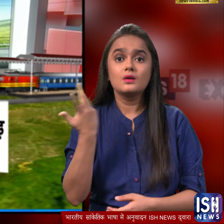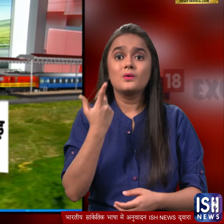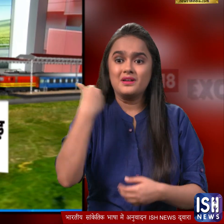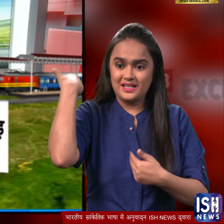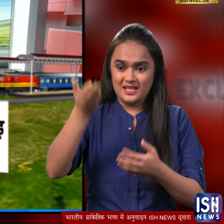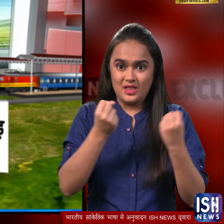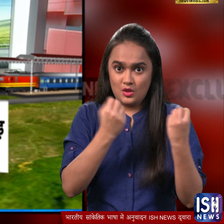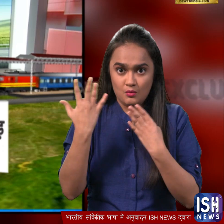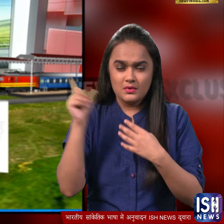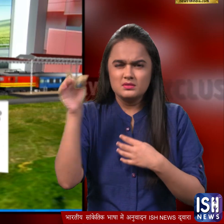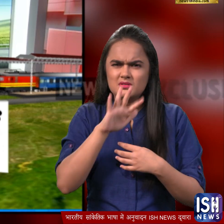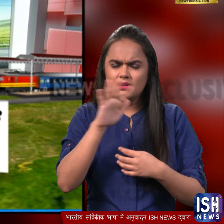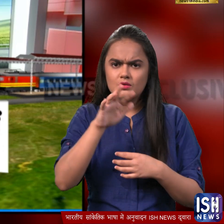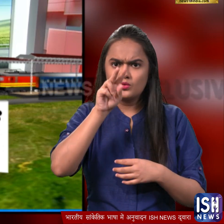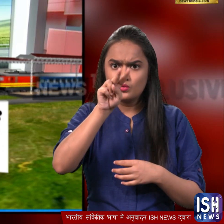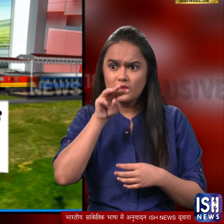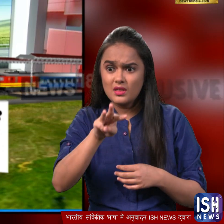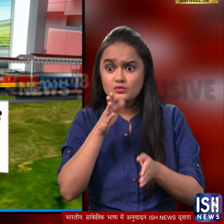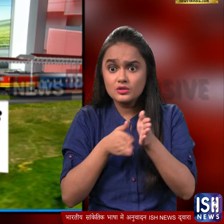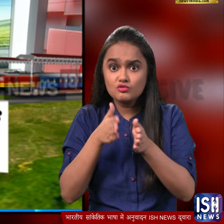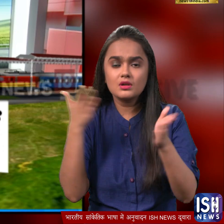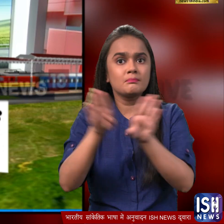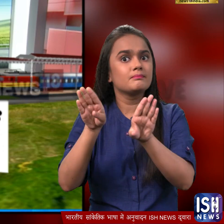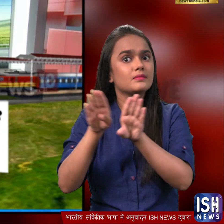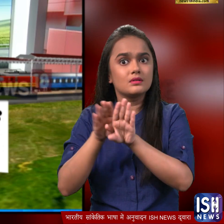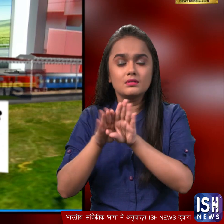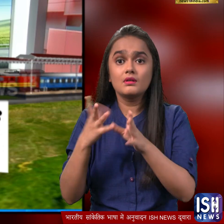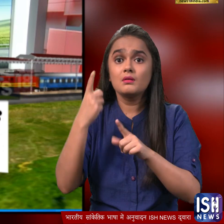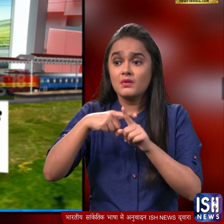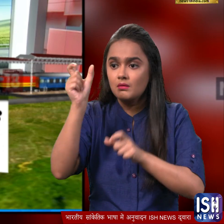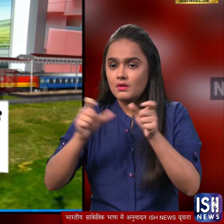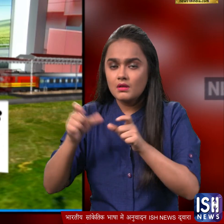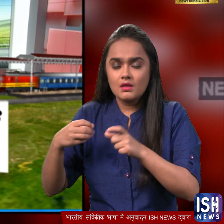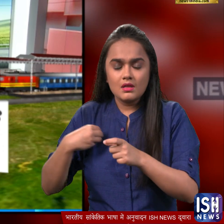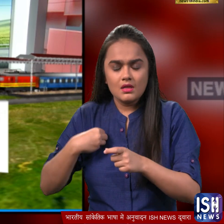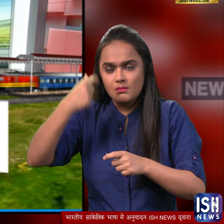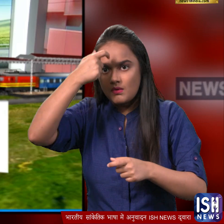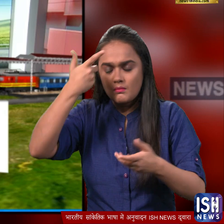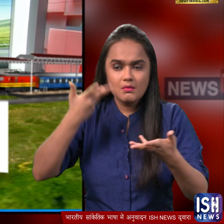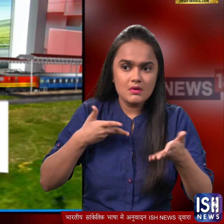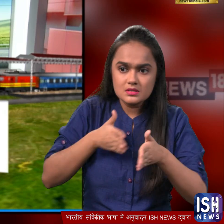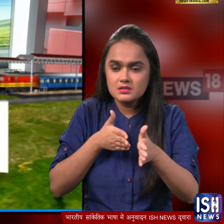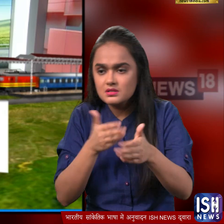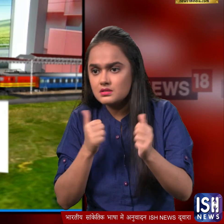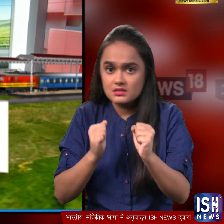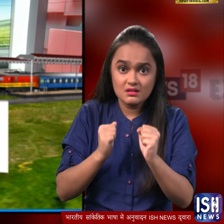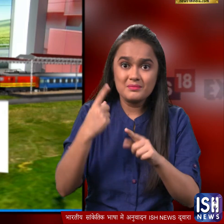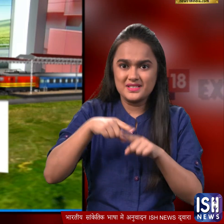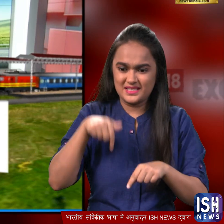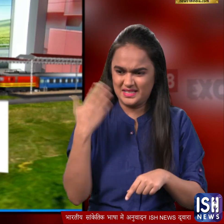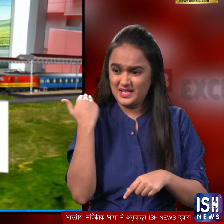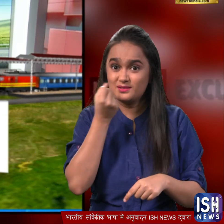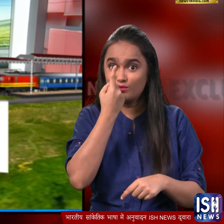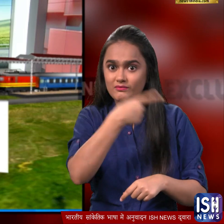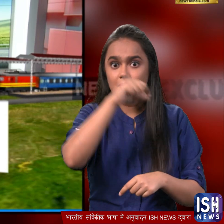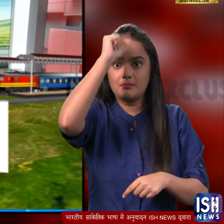है। बताया गया कि बीते इन 9 महीनों में करीब 2000 ट्रेनें नहीं चल पाईं, जिसकी वजह से यात्रियों को भी काफी परेशानी उठानी पड़ी। इसी